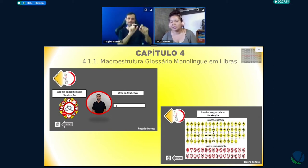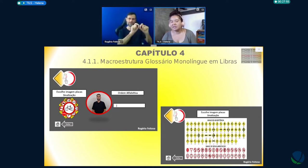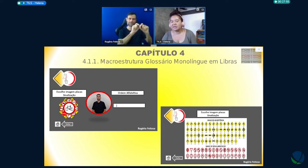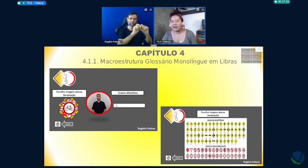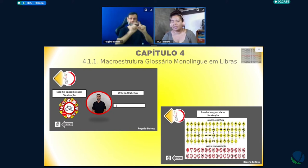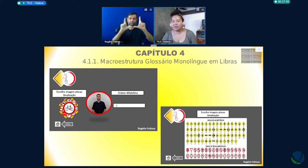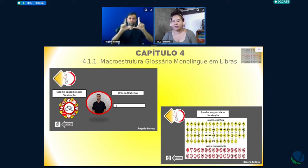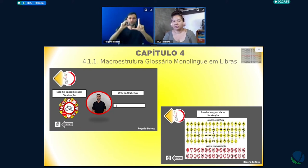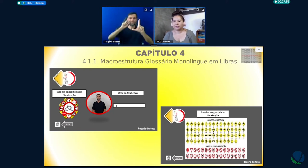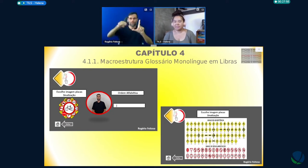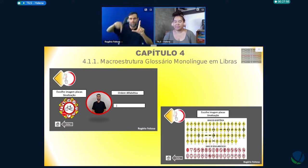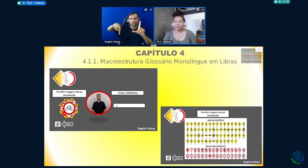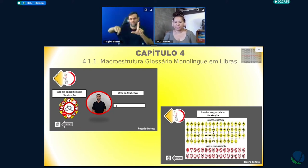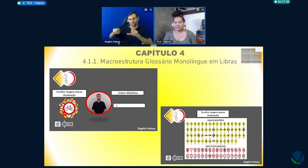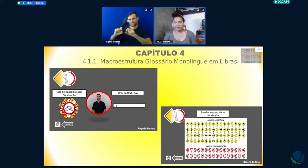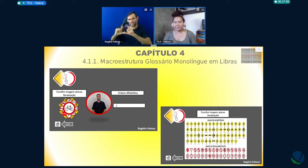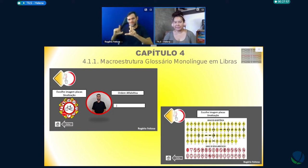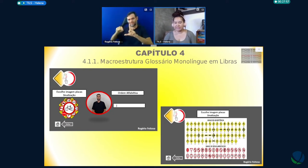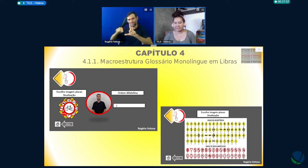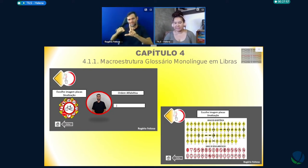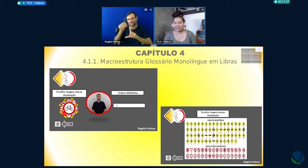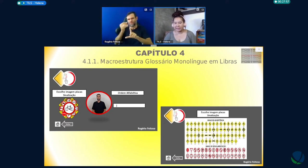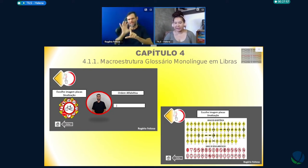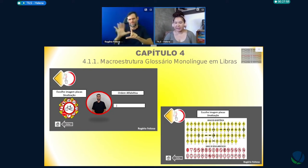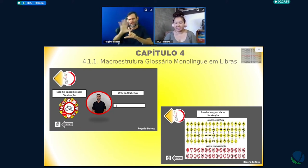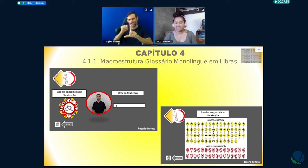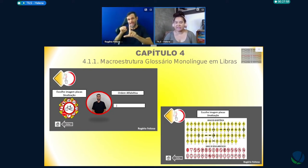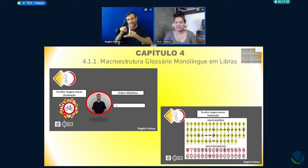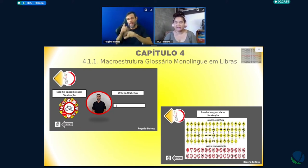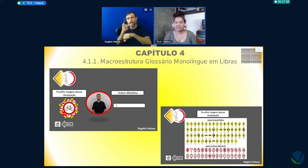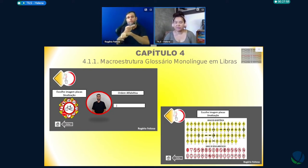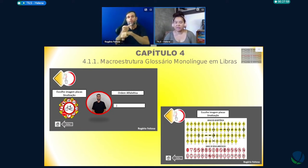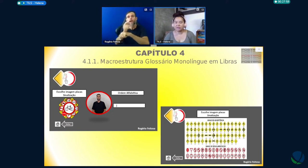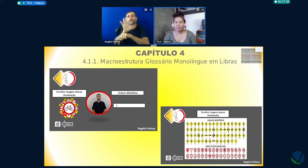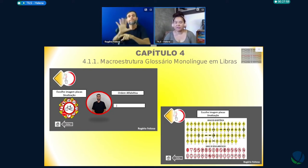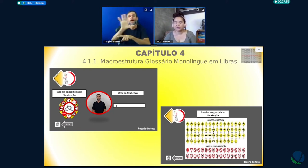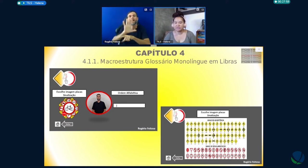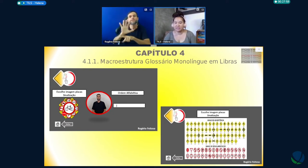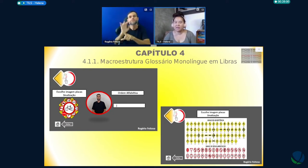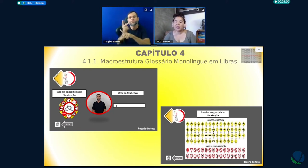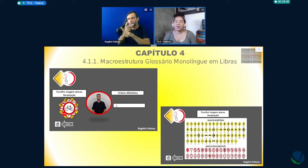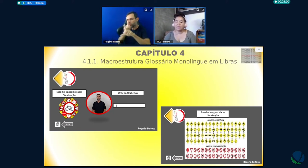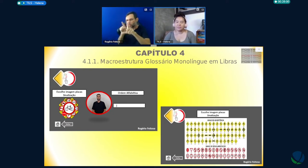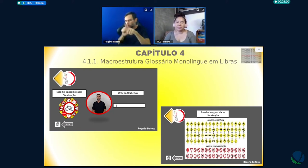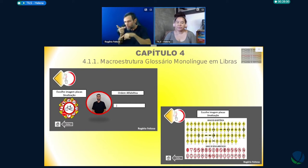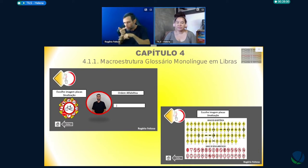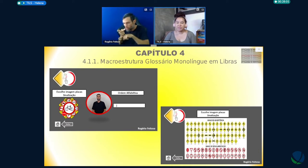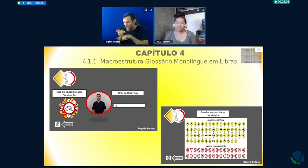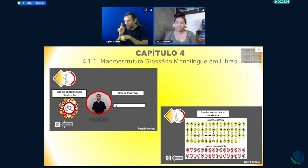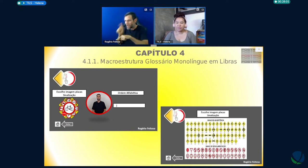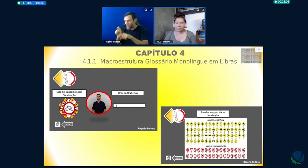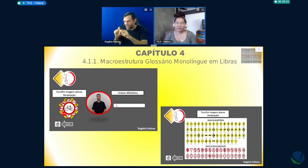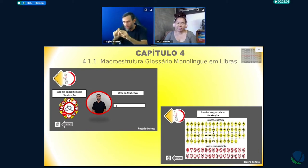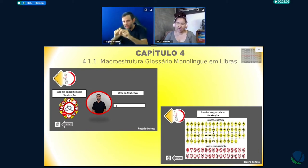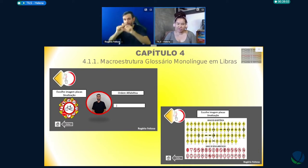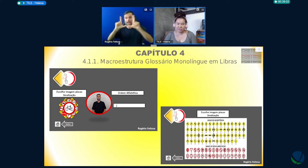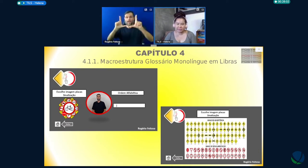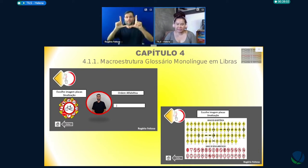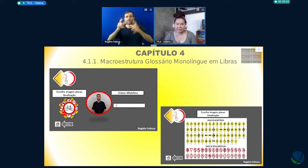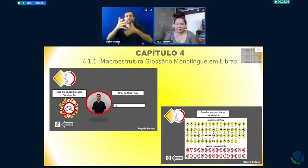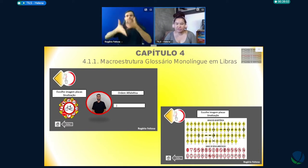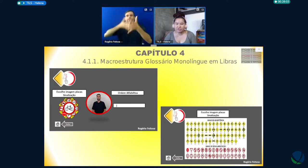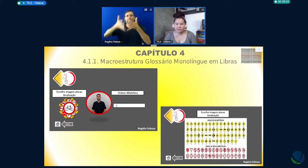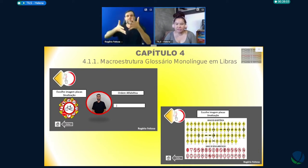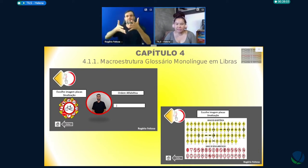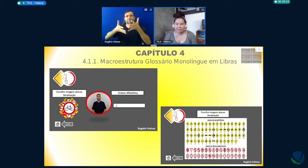palavra que eu uso para fazer uma pesquisa daquela placa de sinalização, então eu posso fazer uma busca imagética